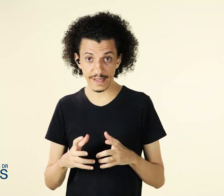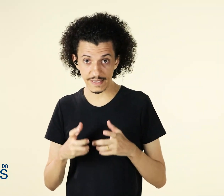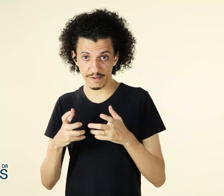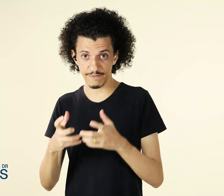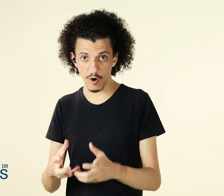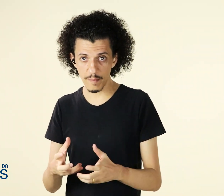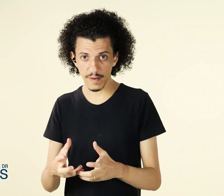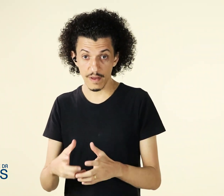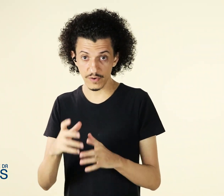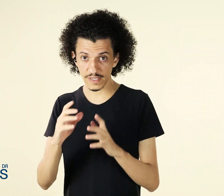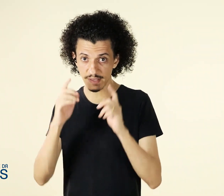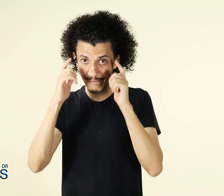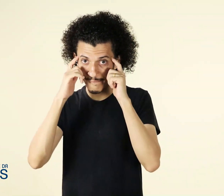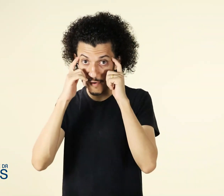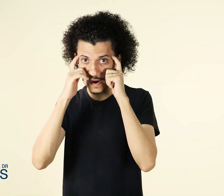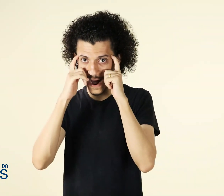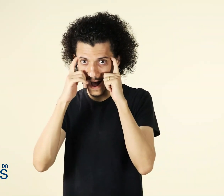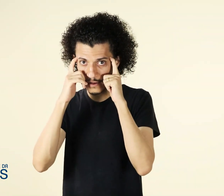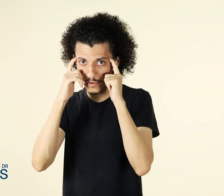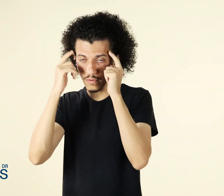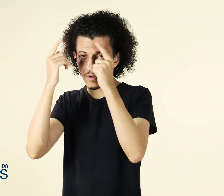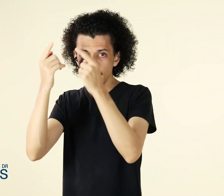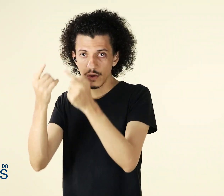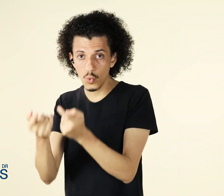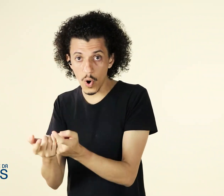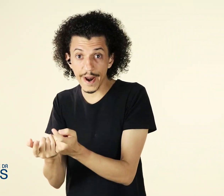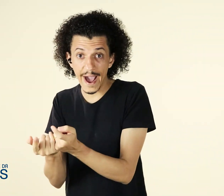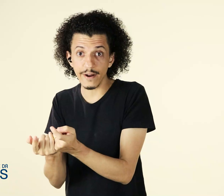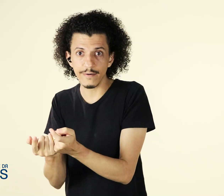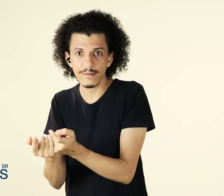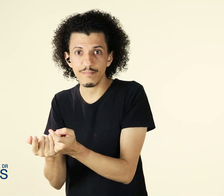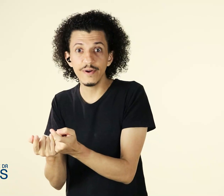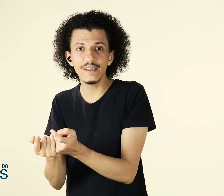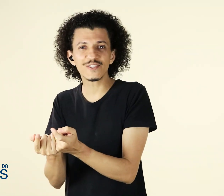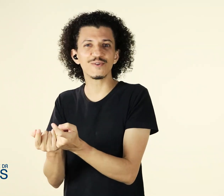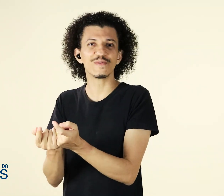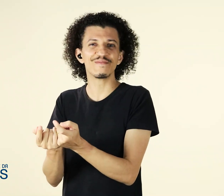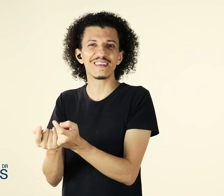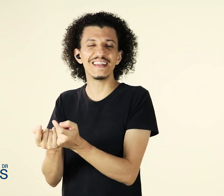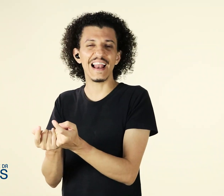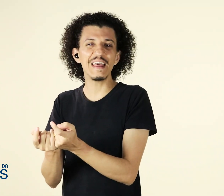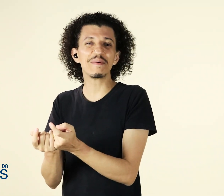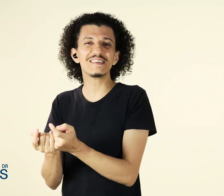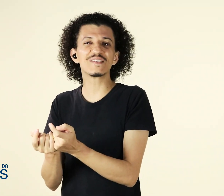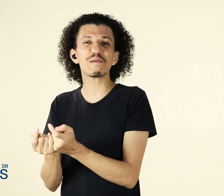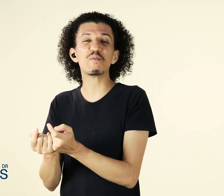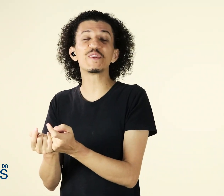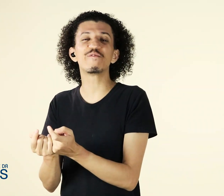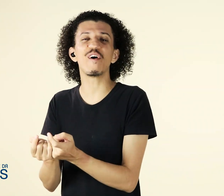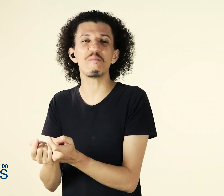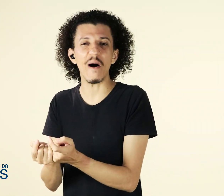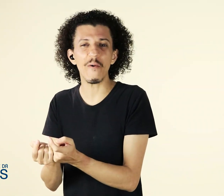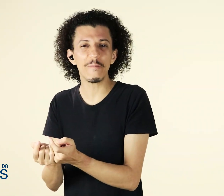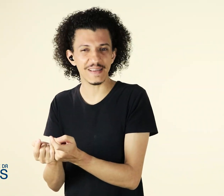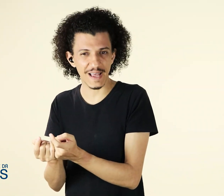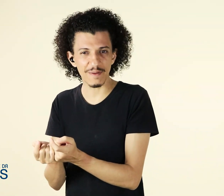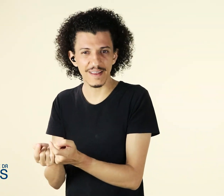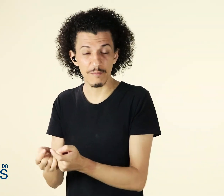dessa forma, você está focado no horário. Por isso que na Libras isso é muito formal. Percebe? Porque você